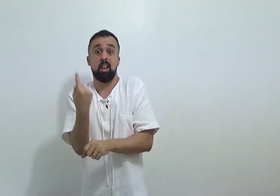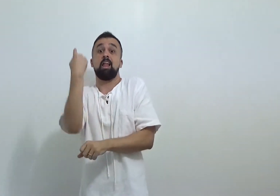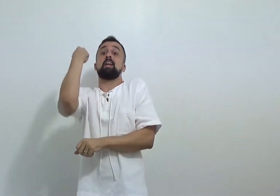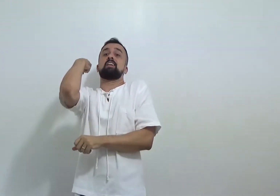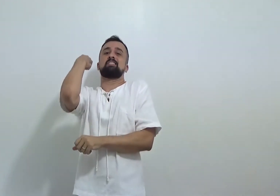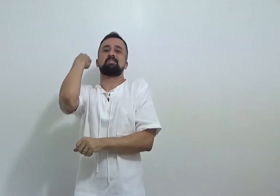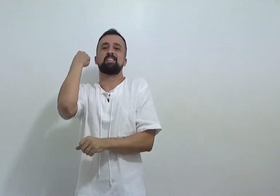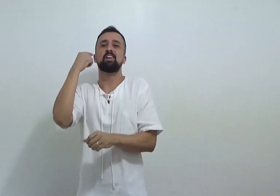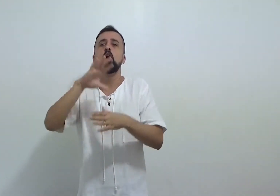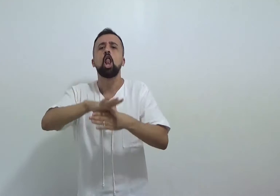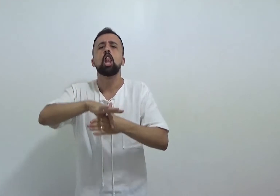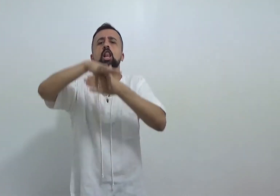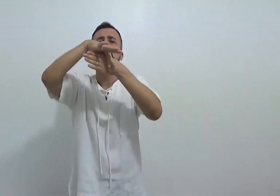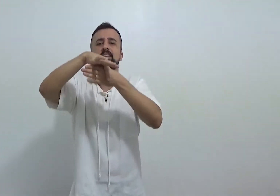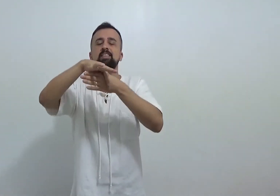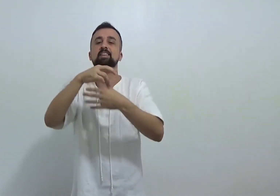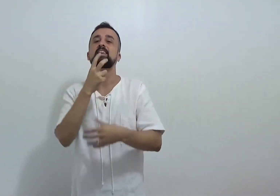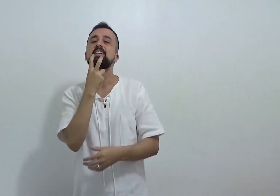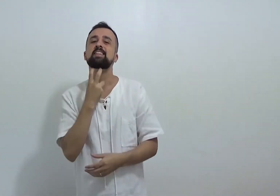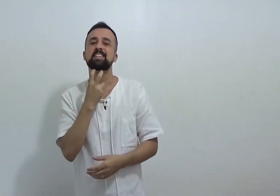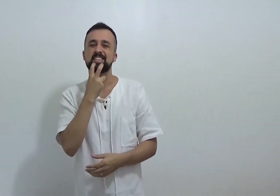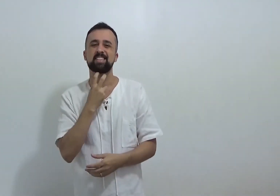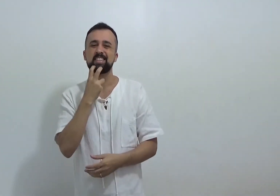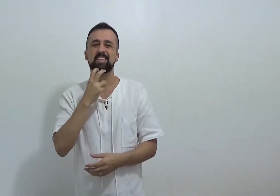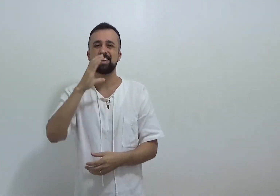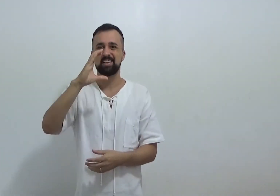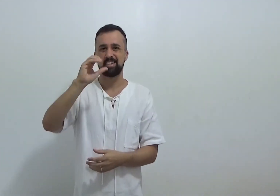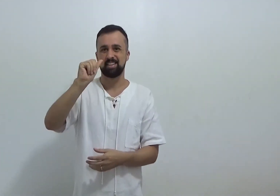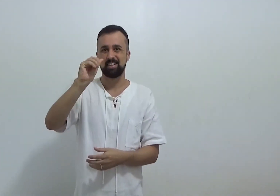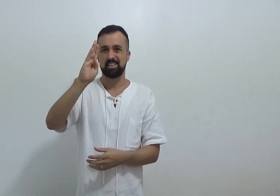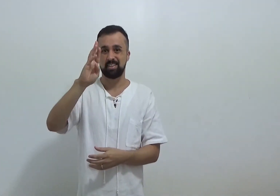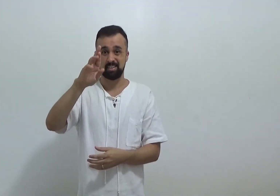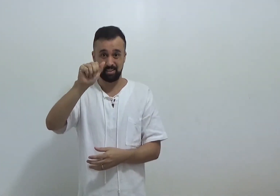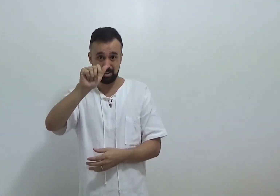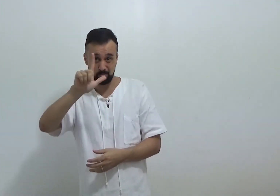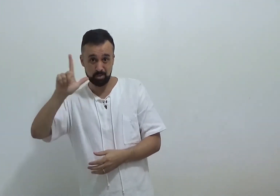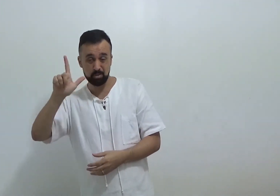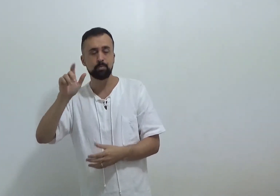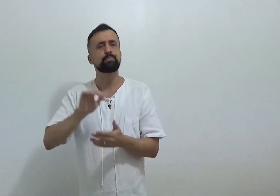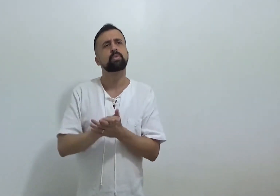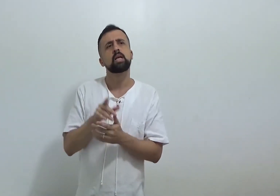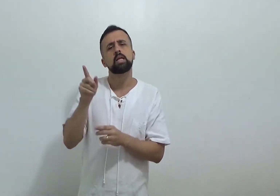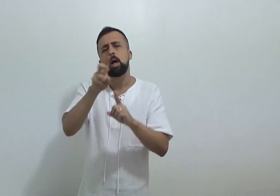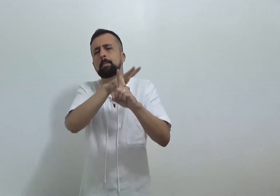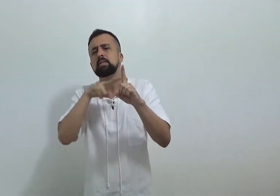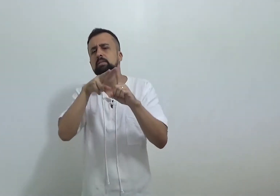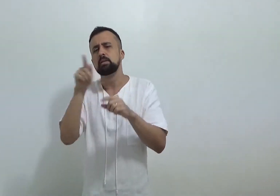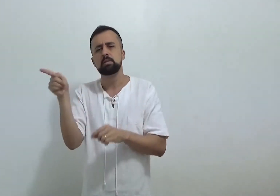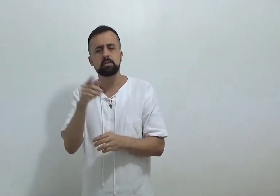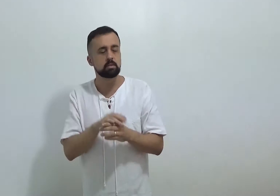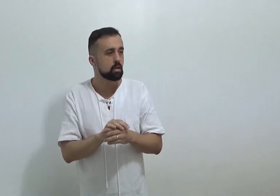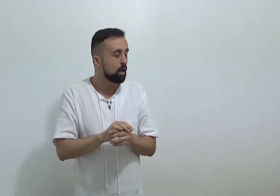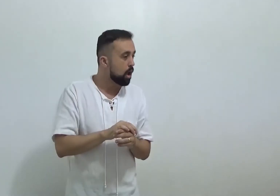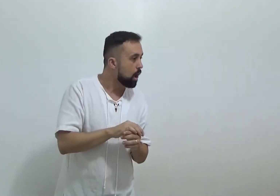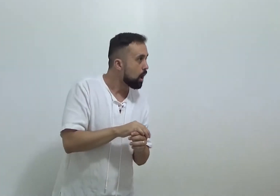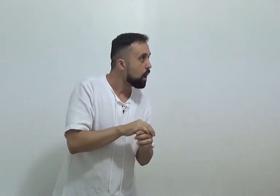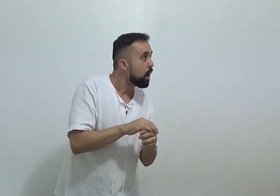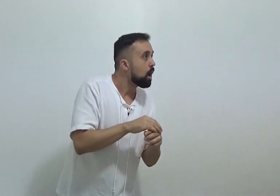Vou explicar. Na perspectiva dos portugueses, na época, cujo líder era